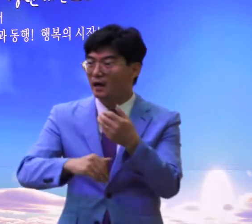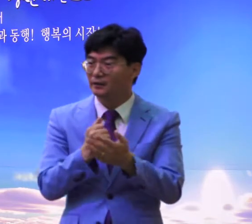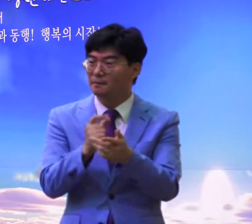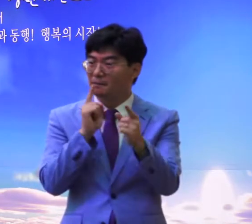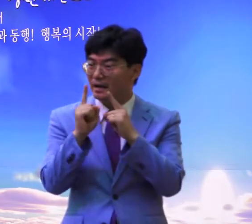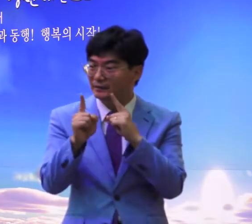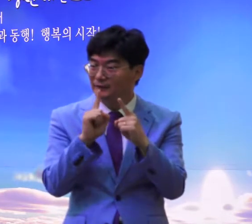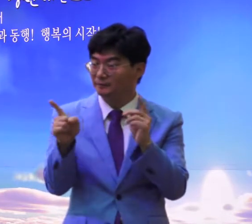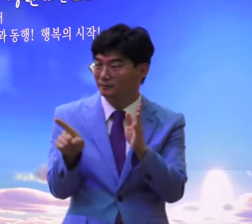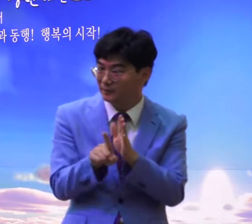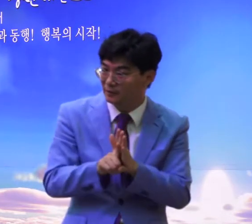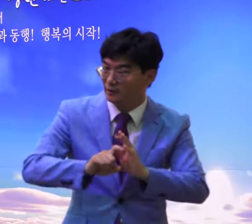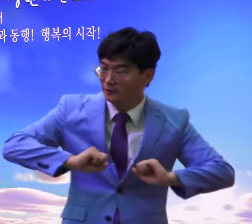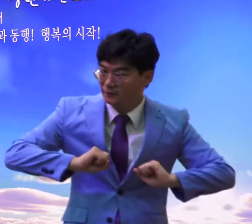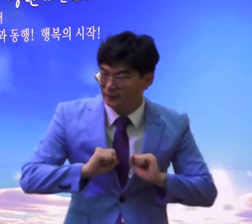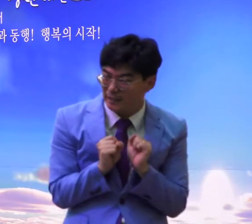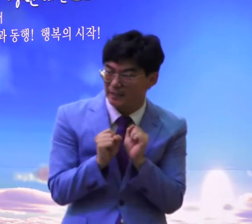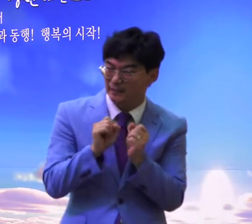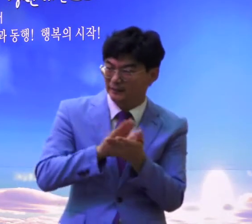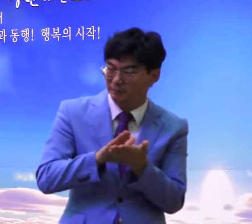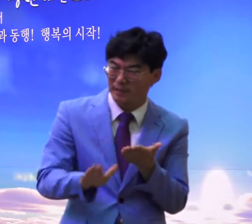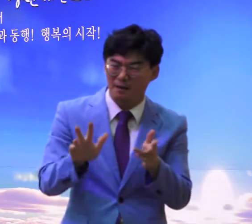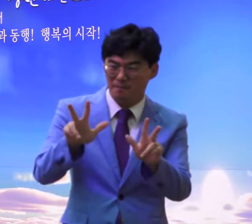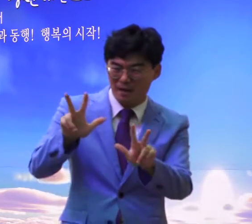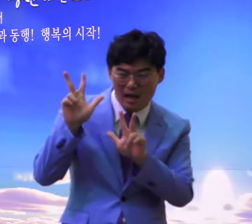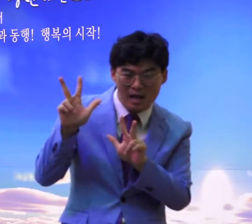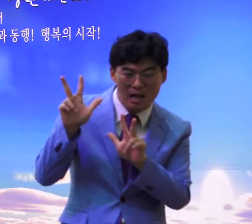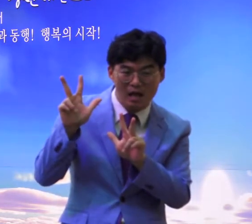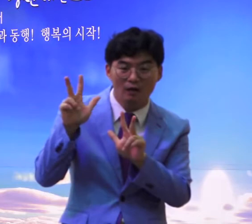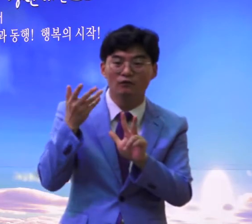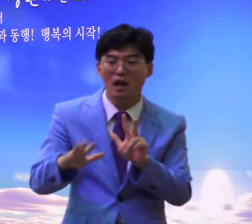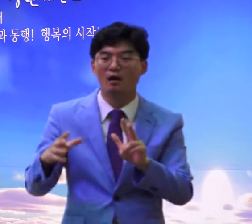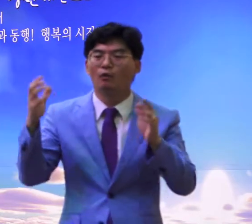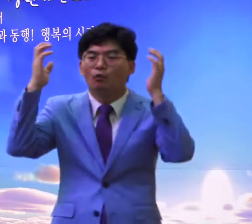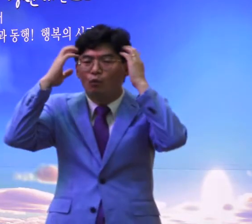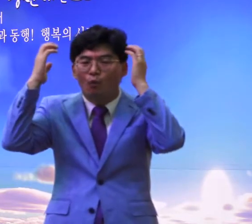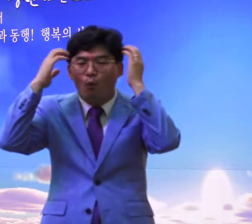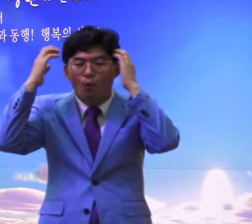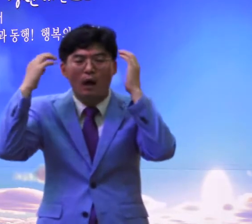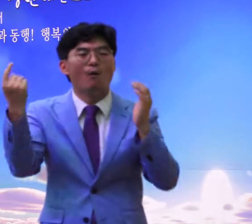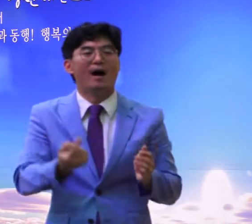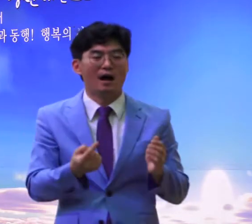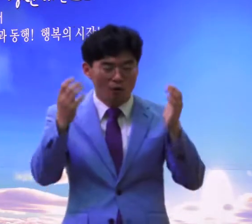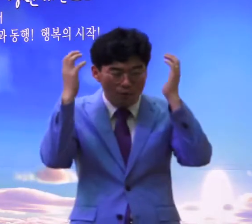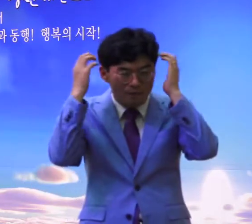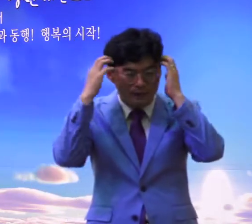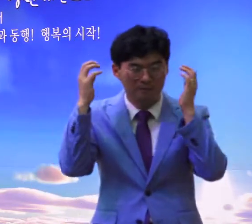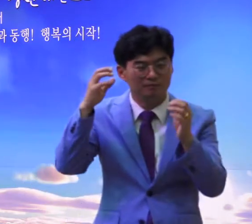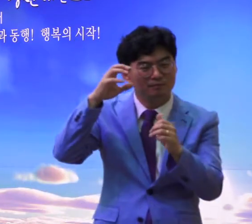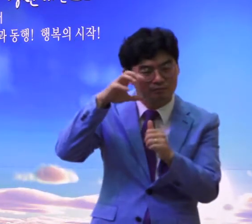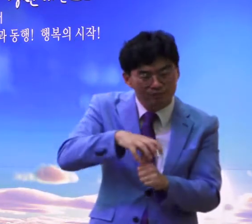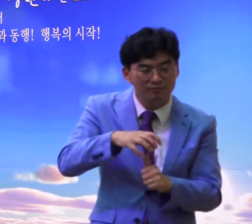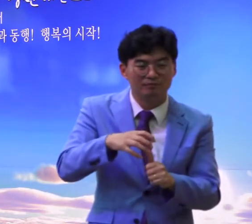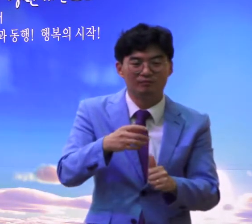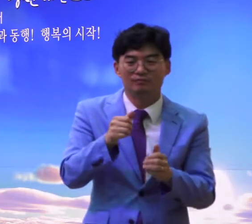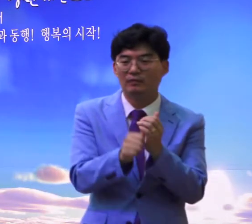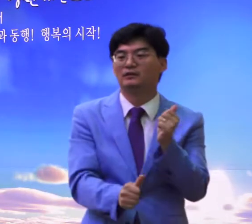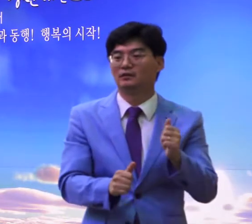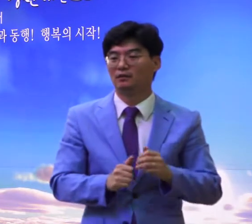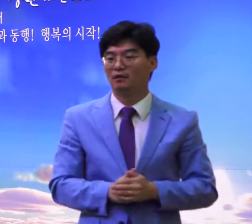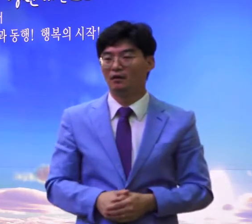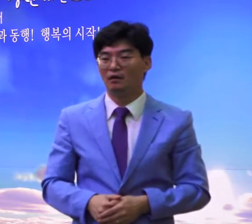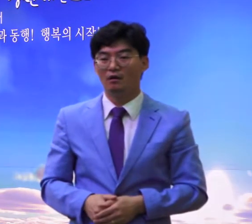그들은 고난을, 더 많은 고난을, 더 심한 고난을 겪어야 했습니다. 예수님께 부름받은 12제자,